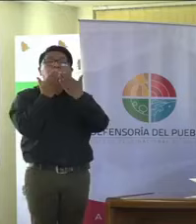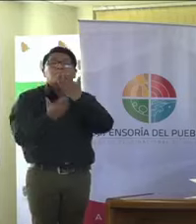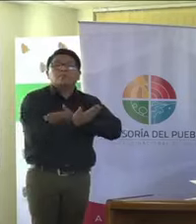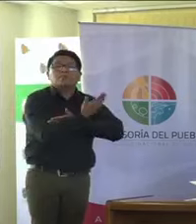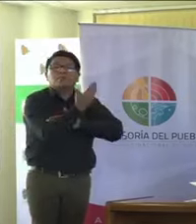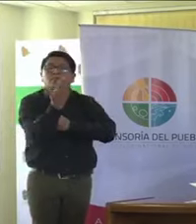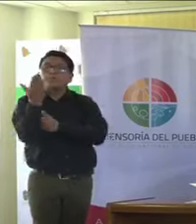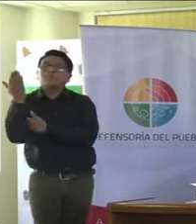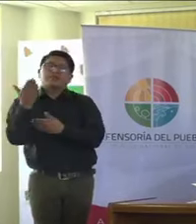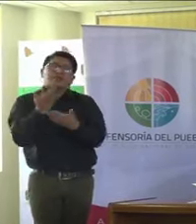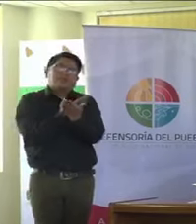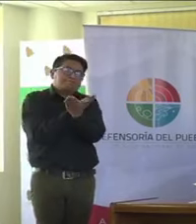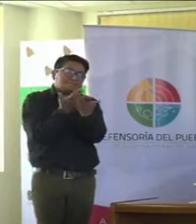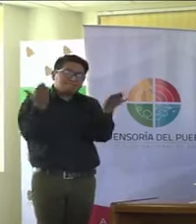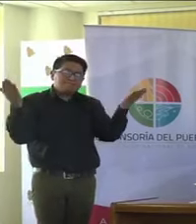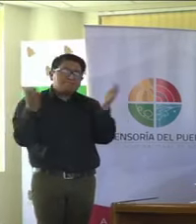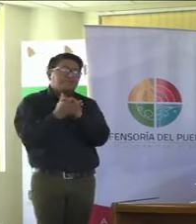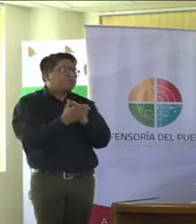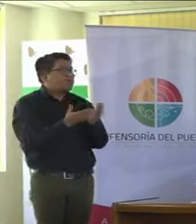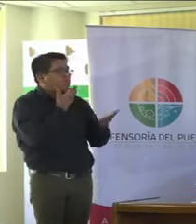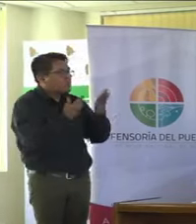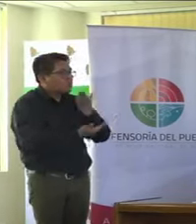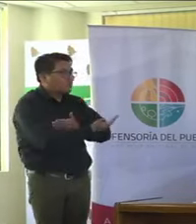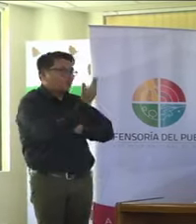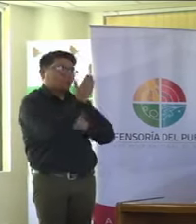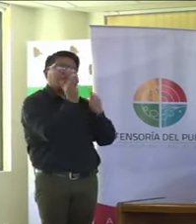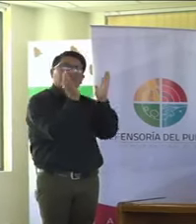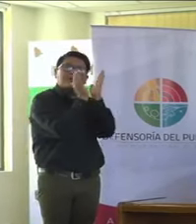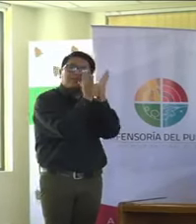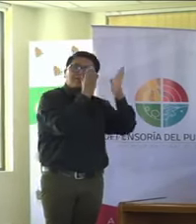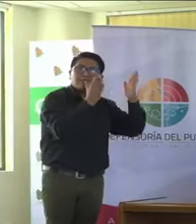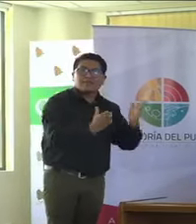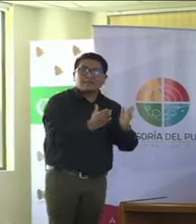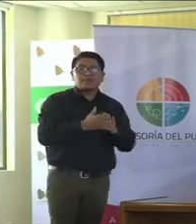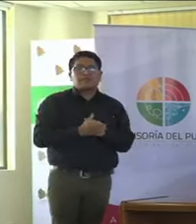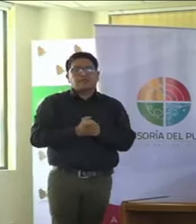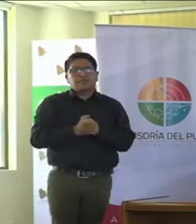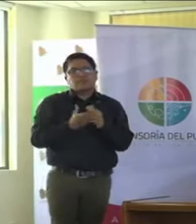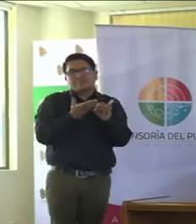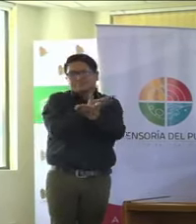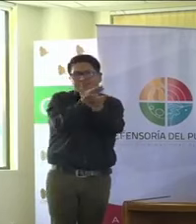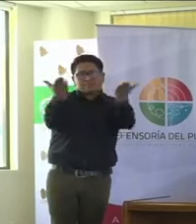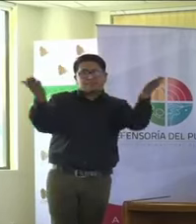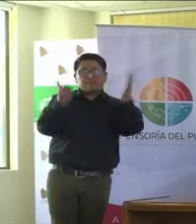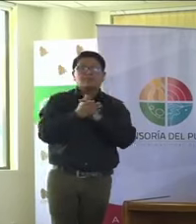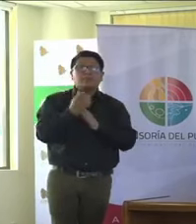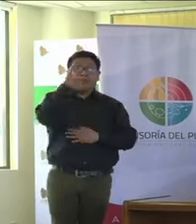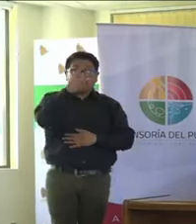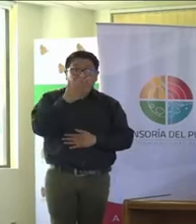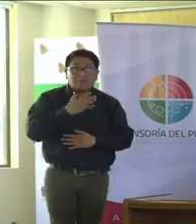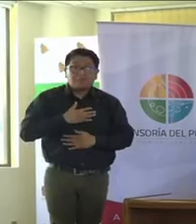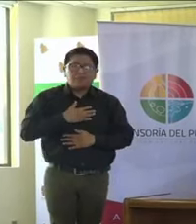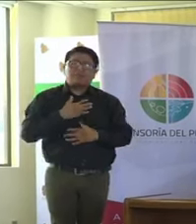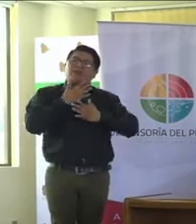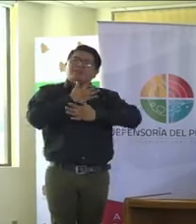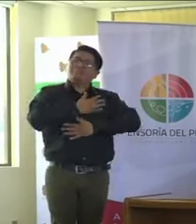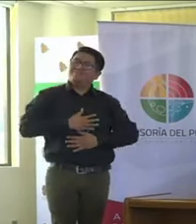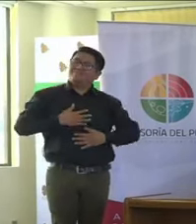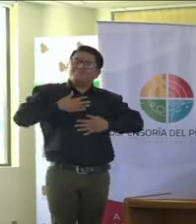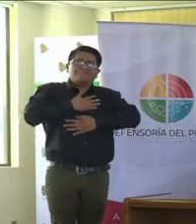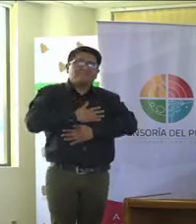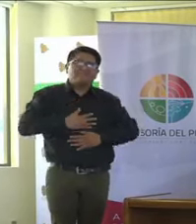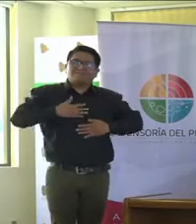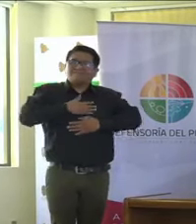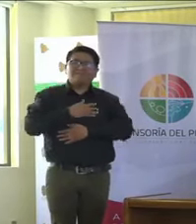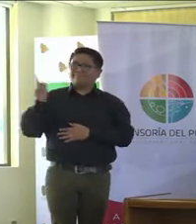Buenos días señora defensora, muy buenos días a todos. Para mí es muy grato estar hoy aquí presente